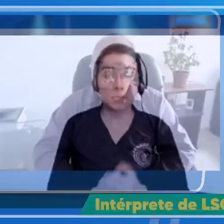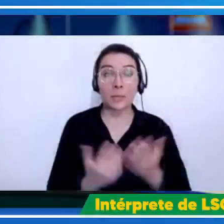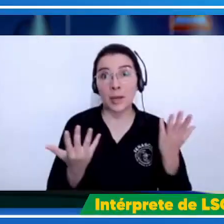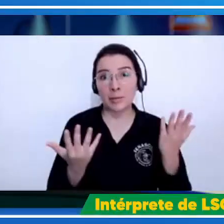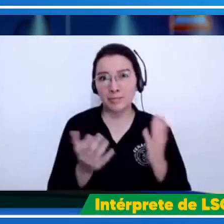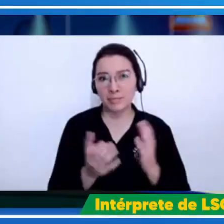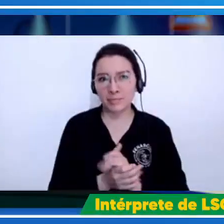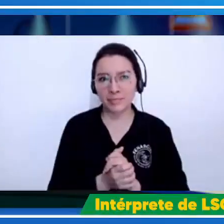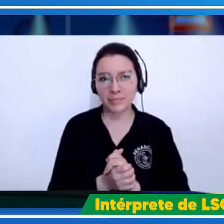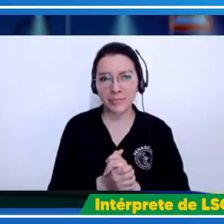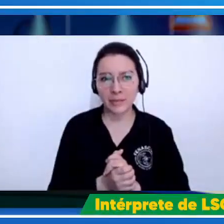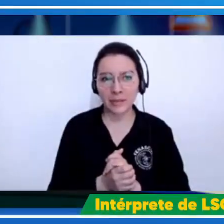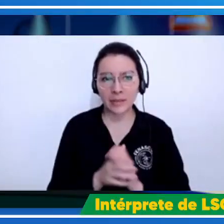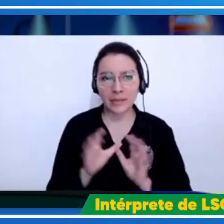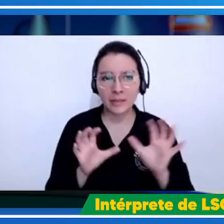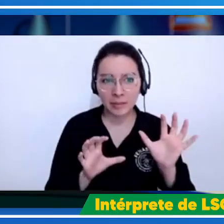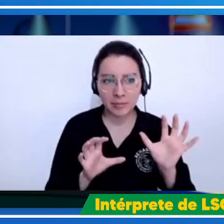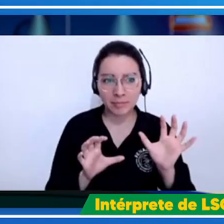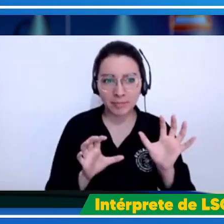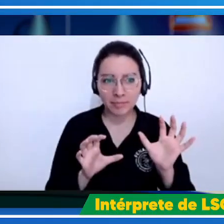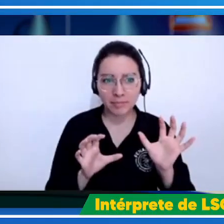con...